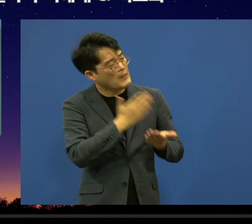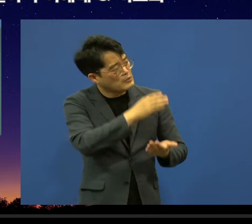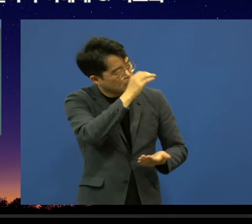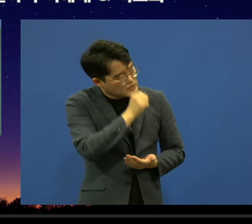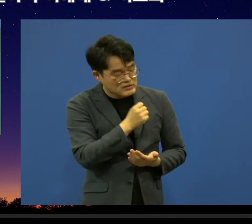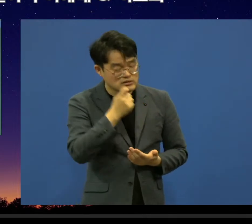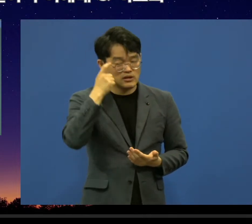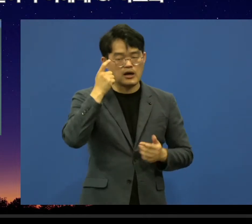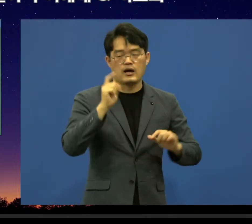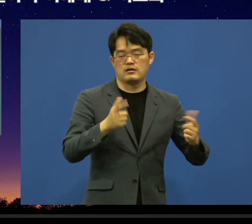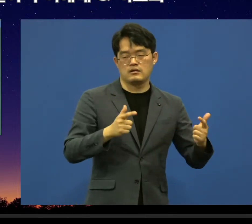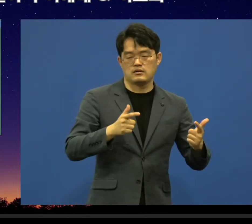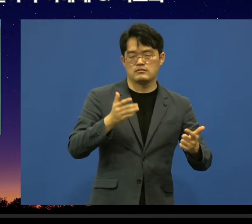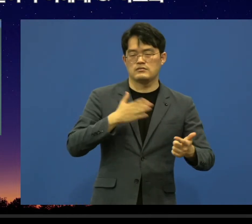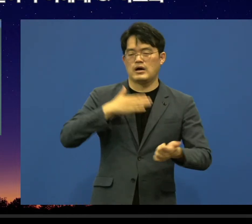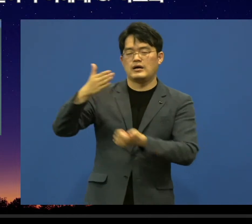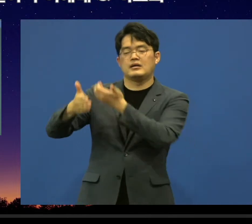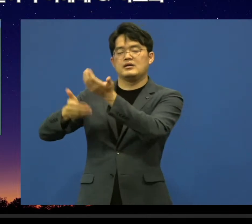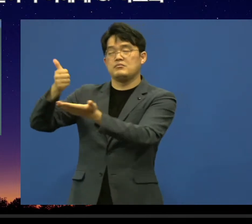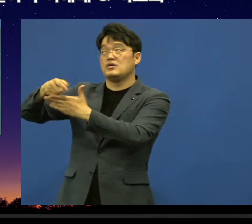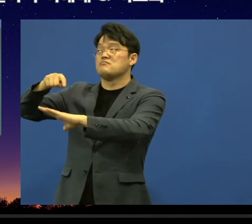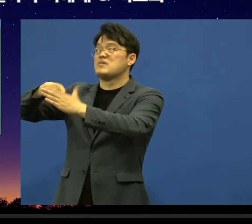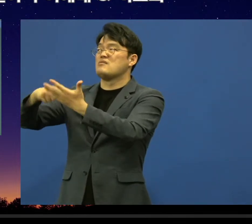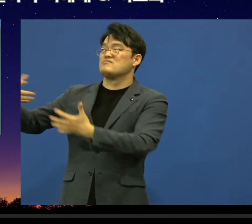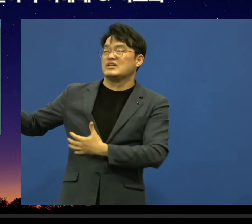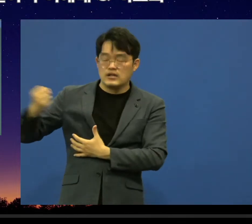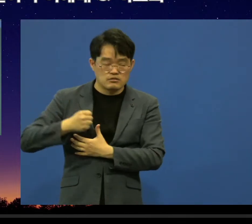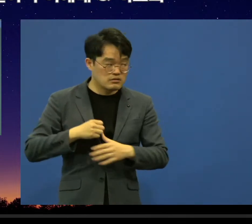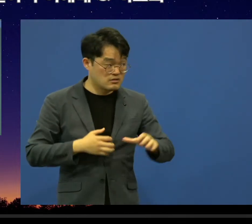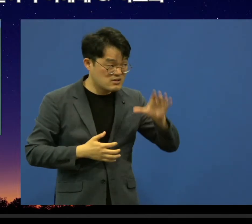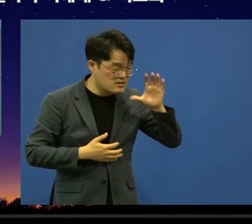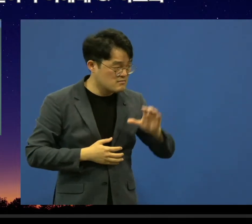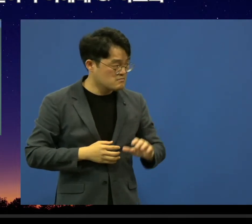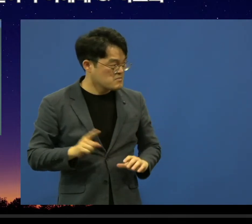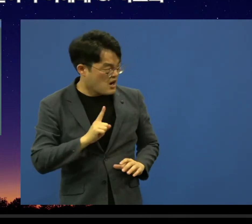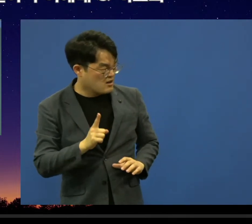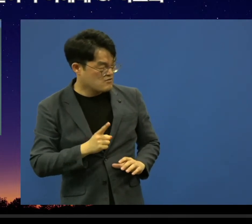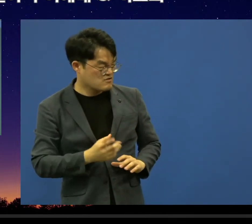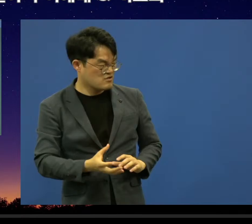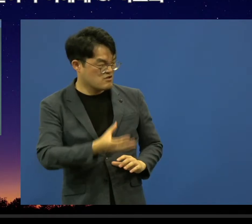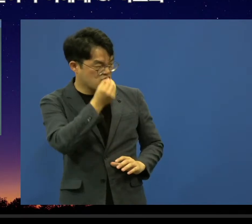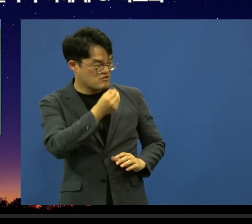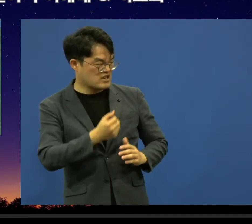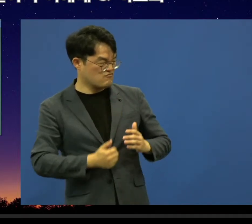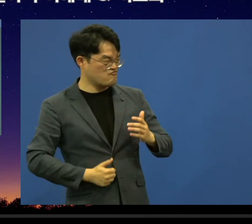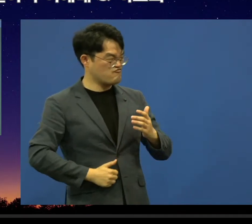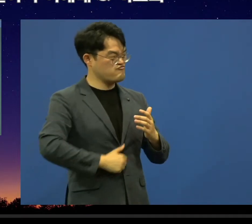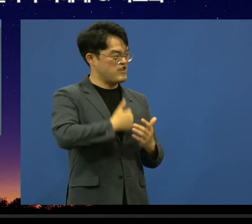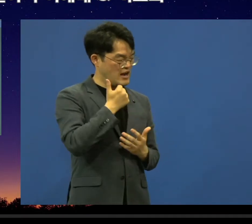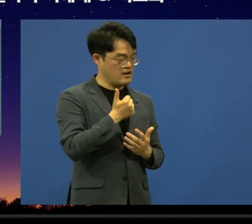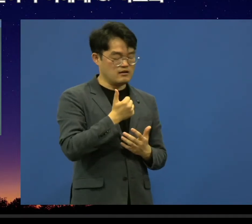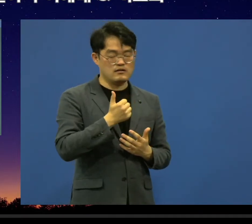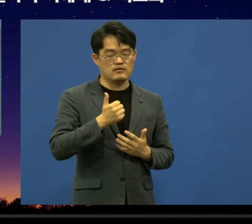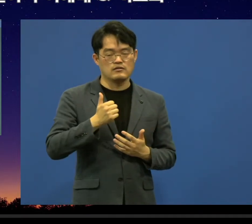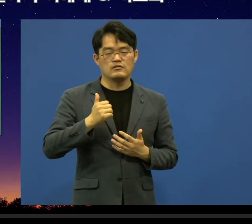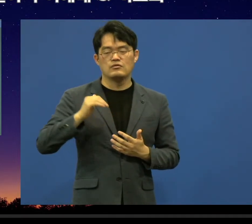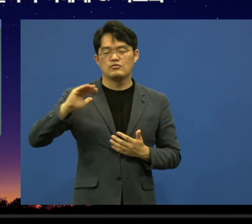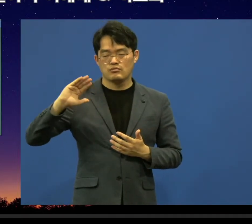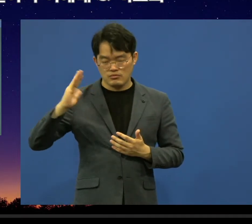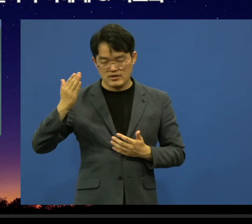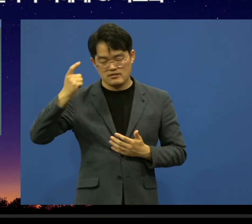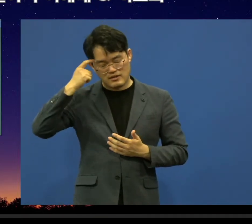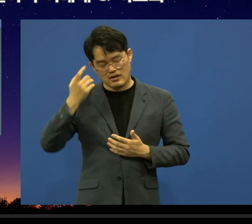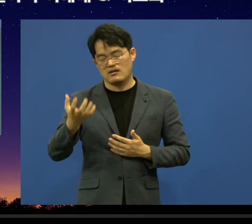마음을 달라고 기도해야 될 때입니다. 여러분, 만약에 하나님의 귀로 그 하나님을 모욕하는